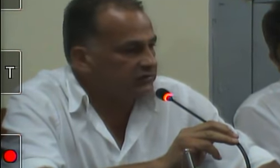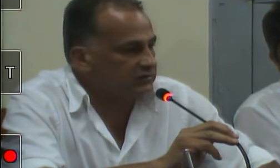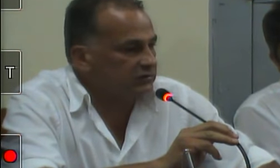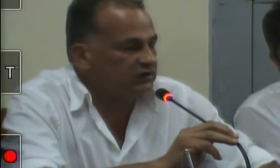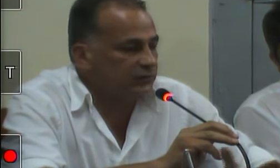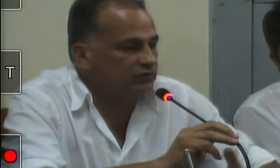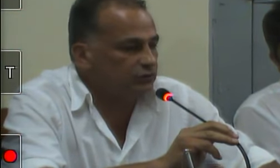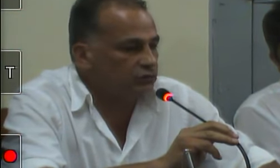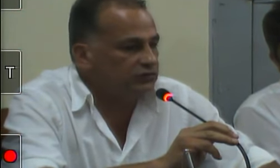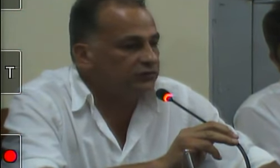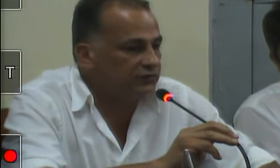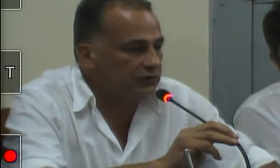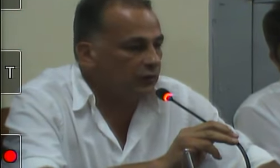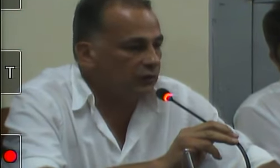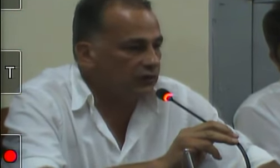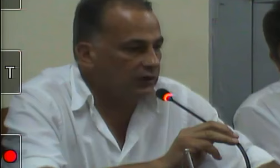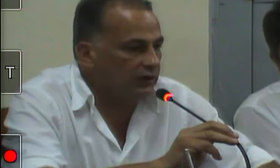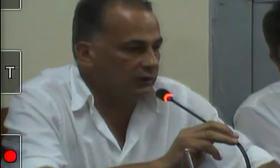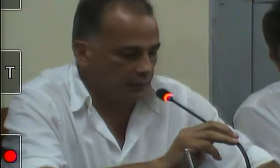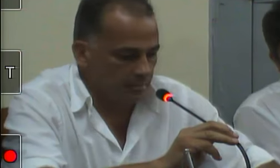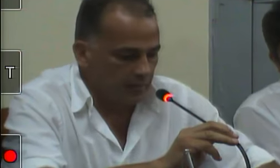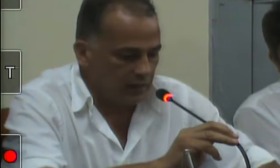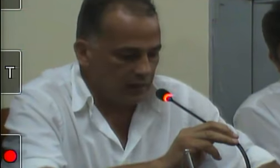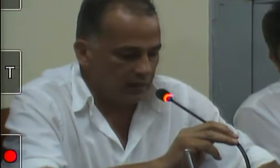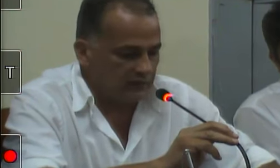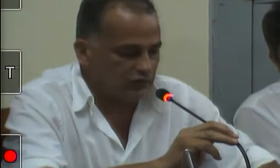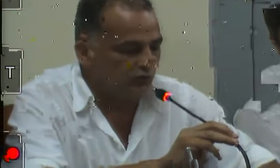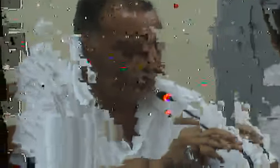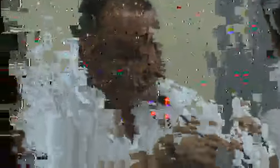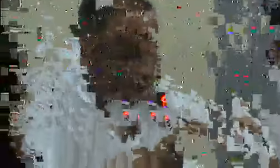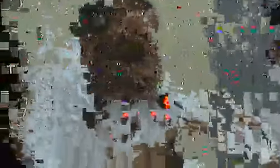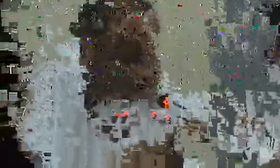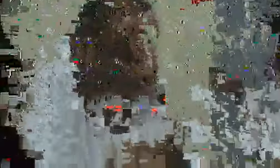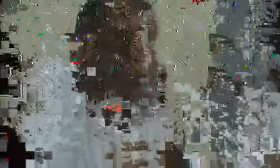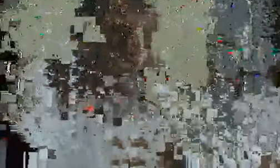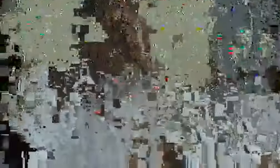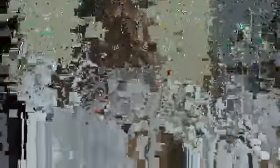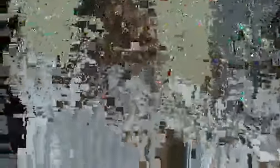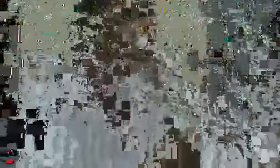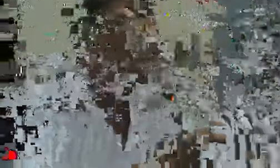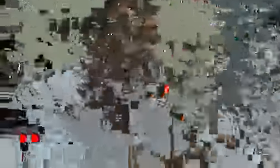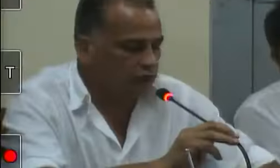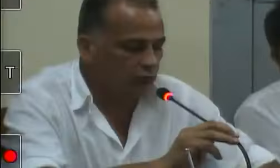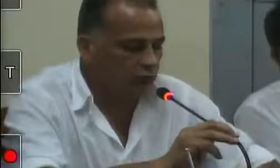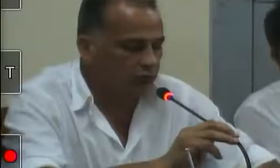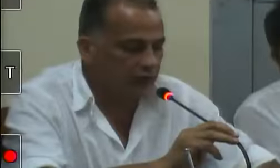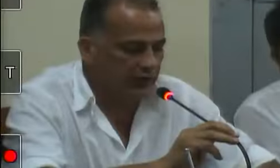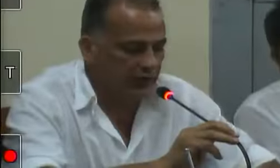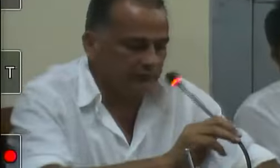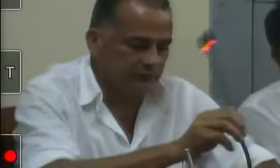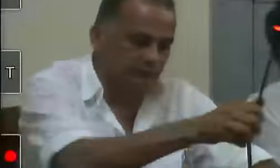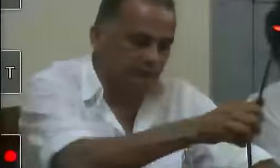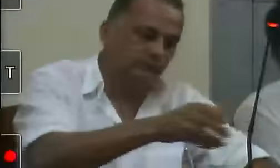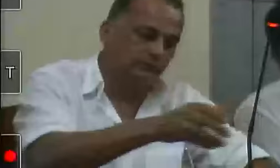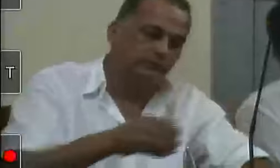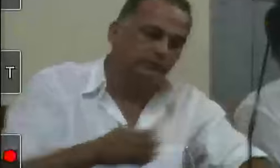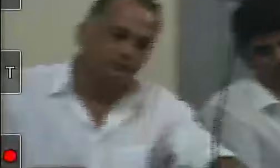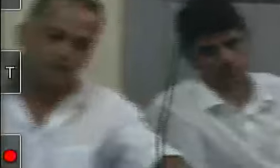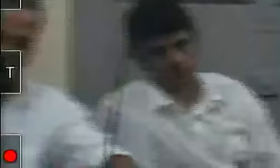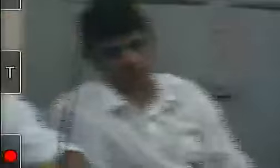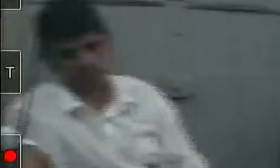dos entes, das pessoas que ficam aqui sofrendo no momento de dor. Muito obrigado.